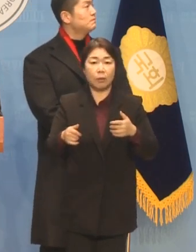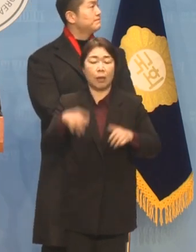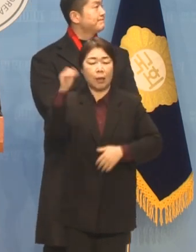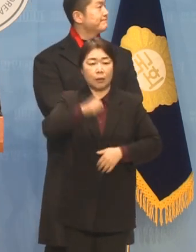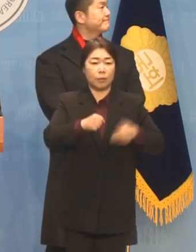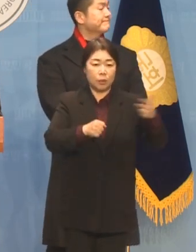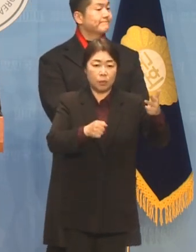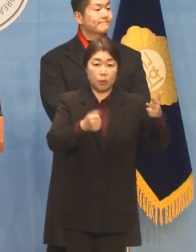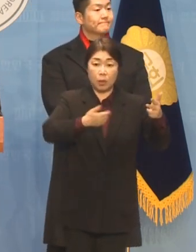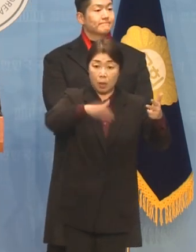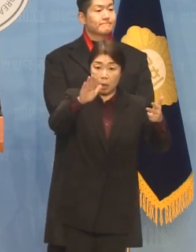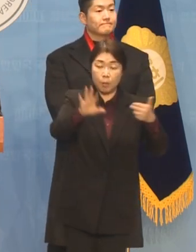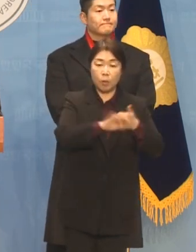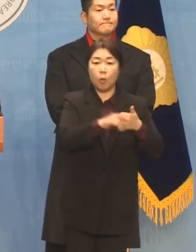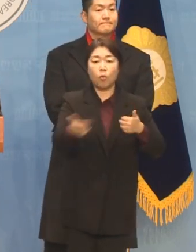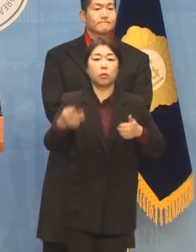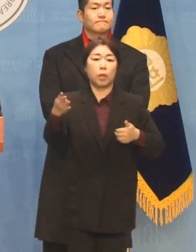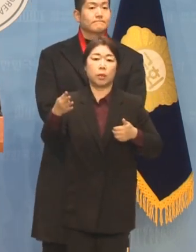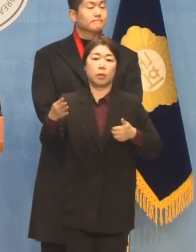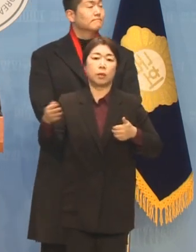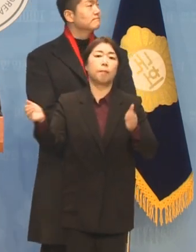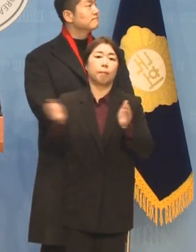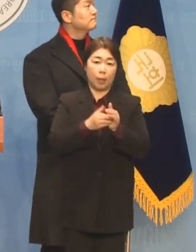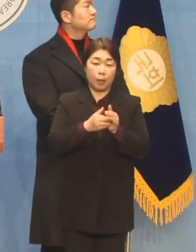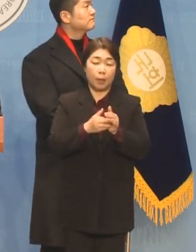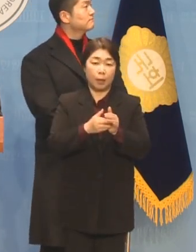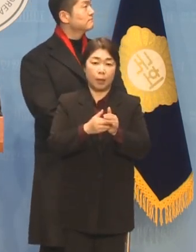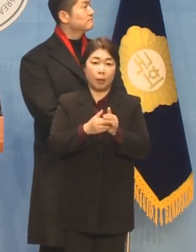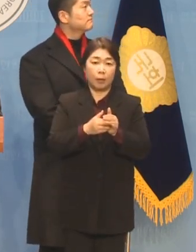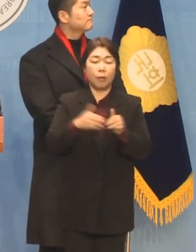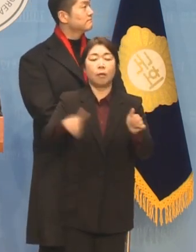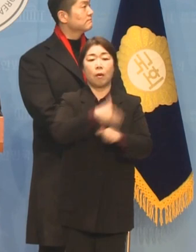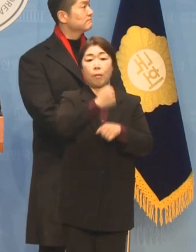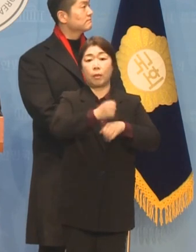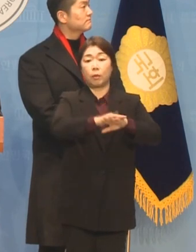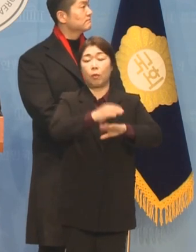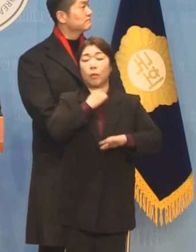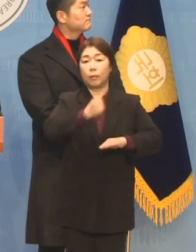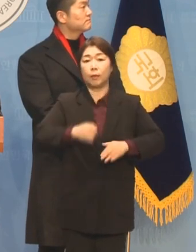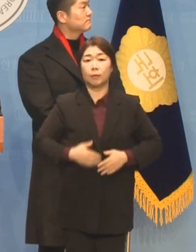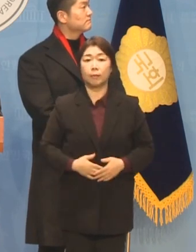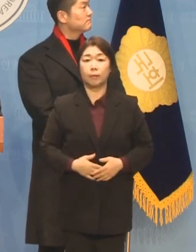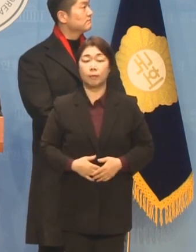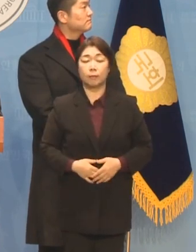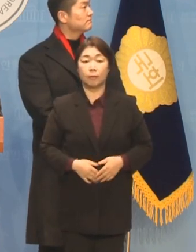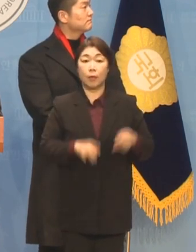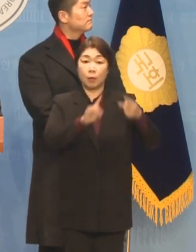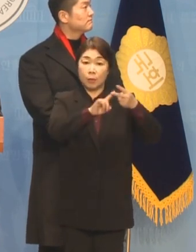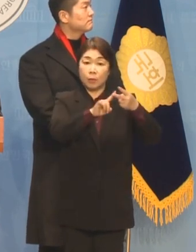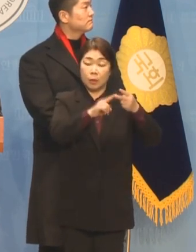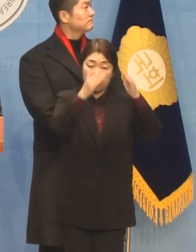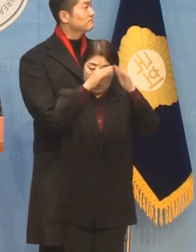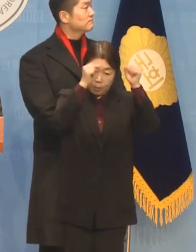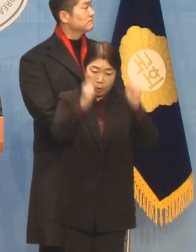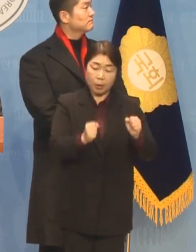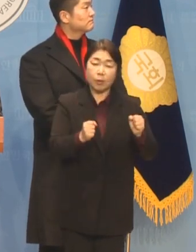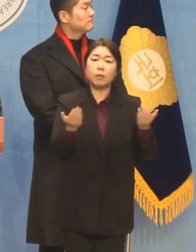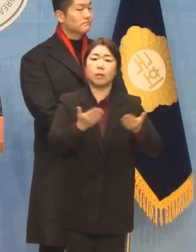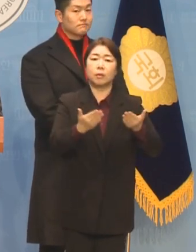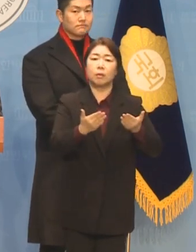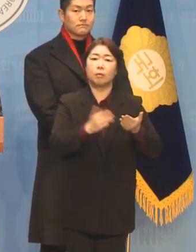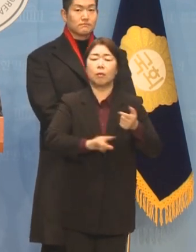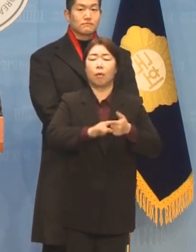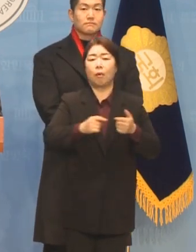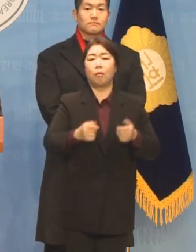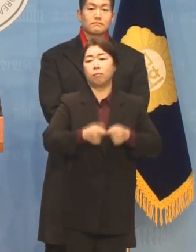7시에 출근했다면 오후 4시에는 퇴근할 수 있는 환경을 만들겠습니다. 둘째, 재택 근무 활성화입니다.